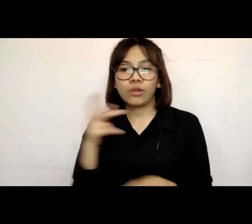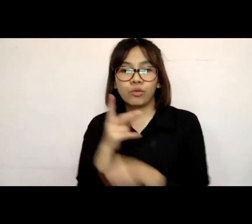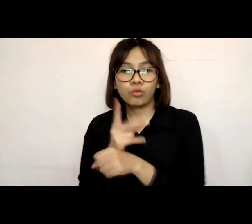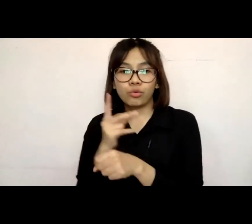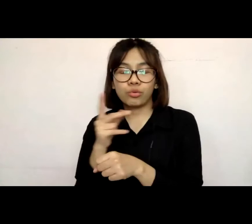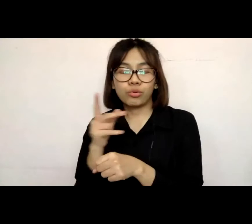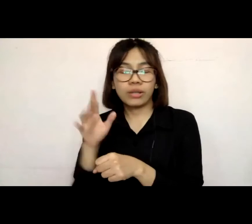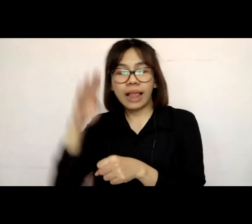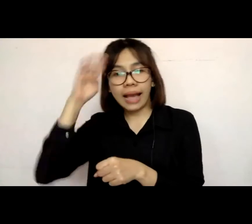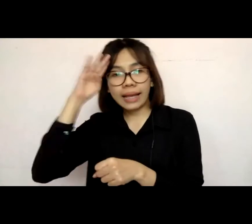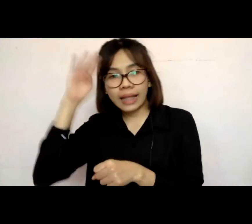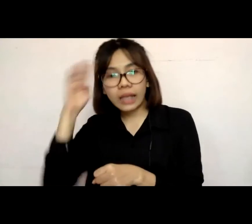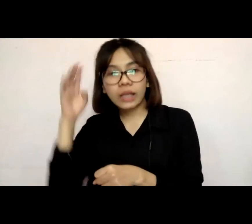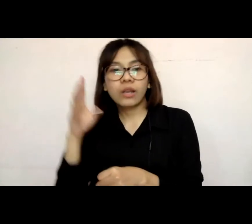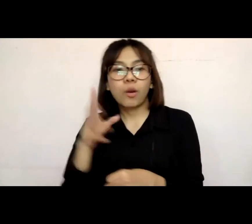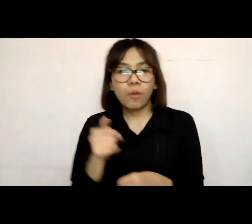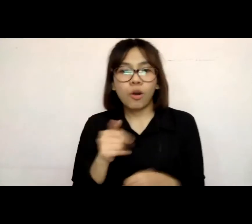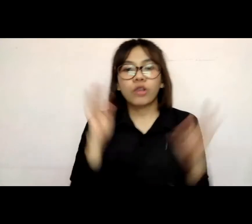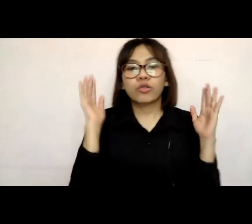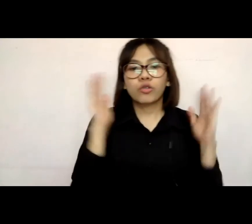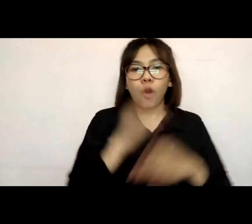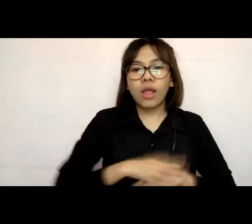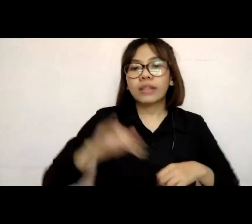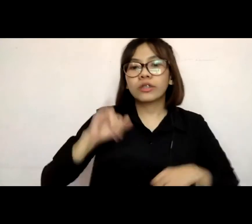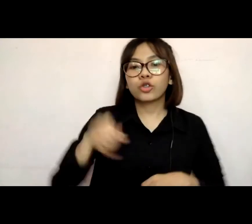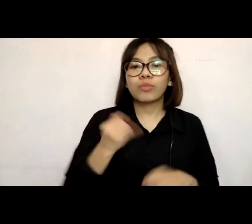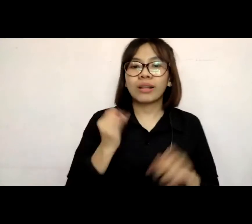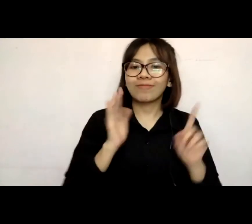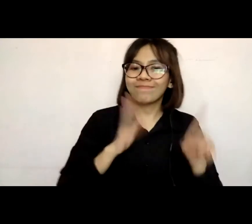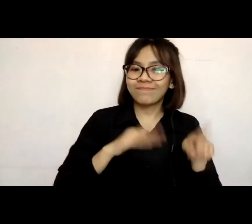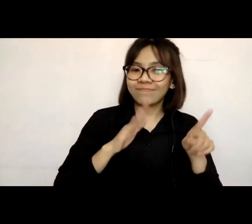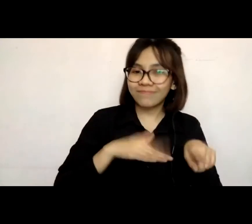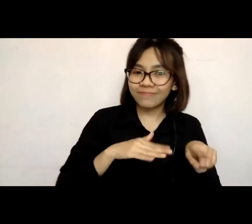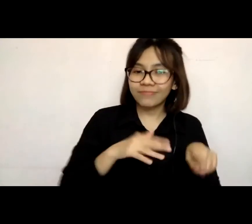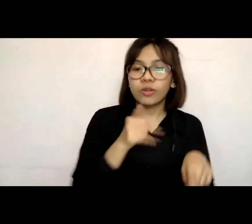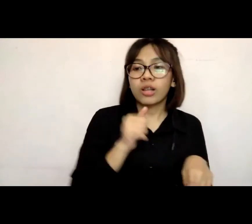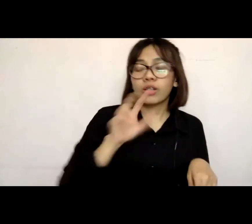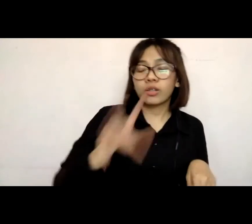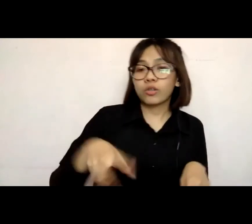sebagai pengawas, kemudian juga sebagai kepala sekolah dan guru dan sebagainya.